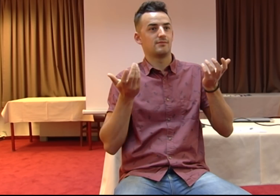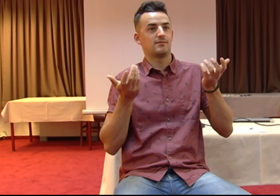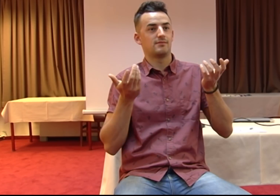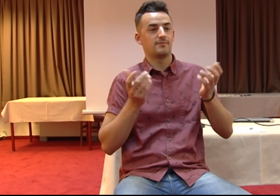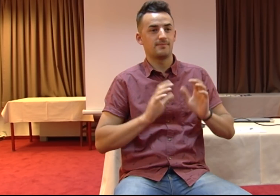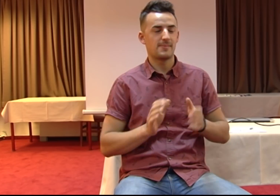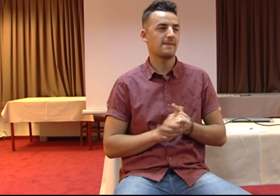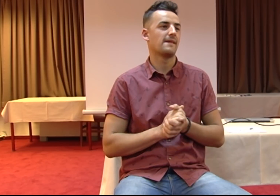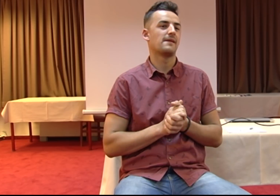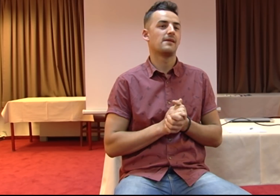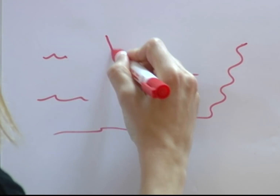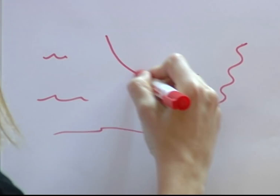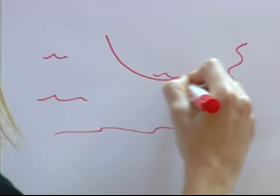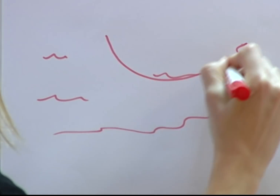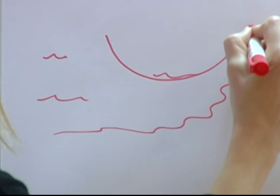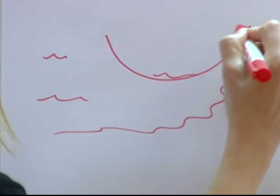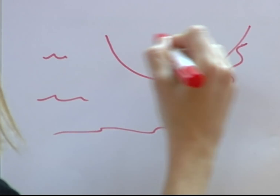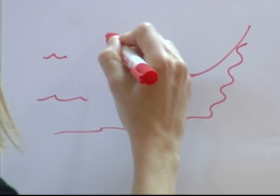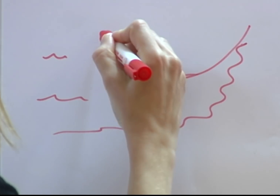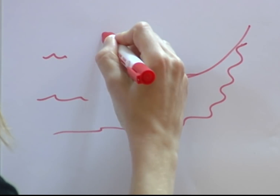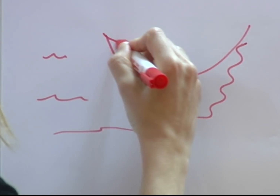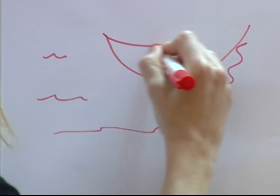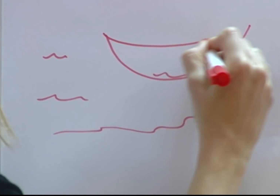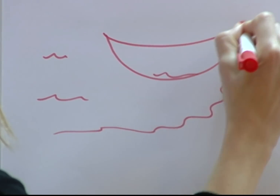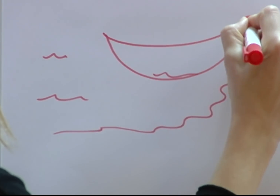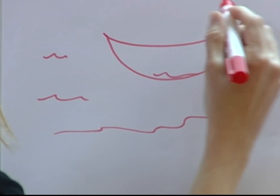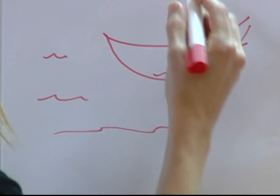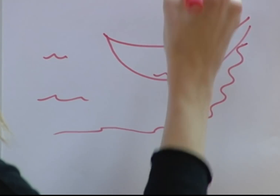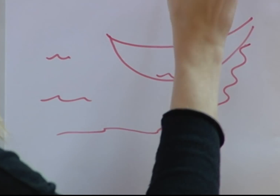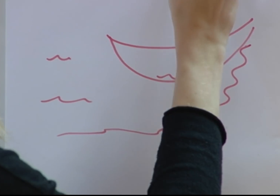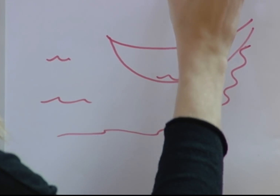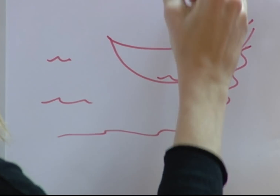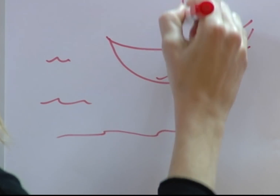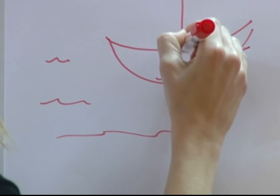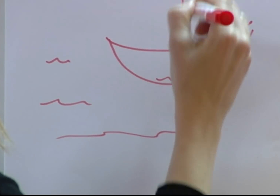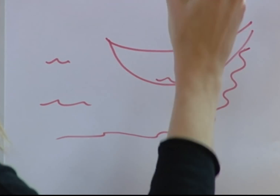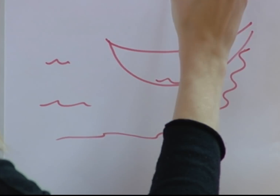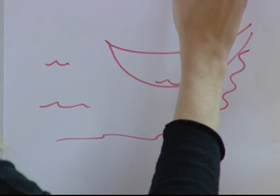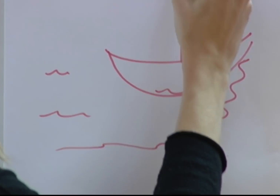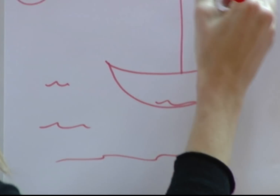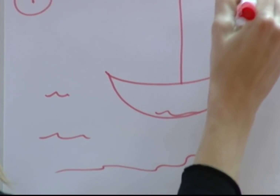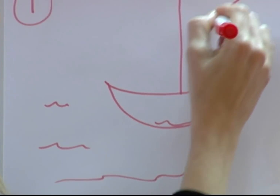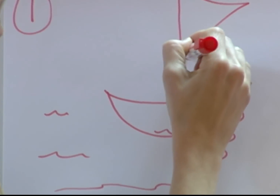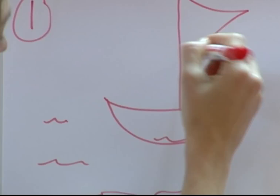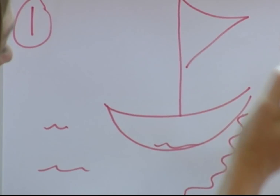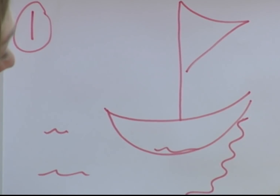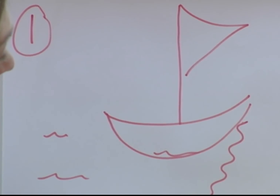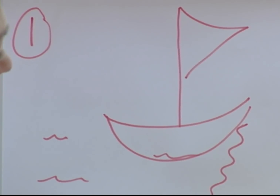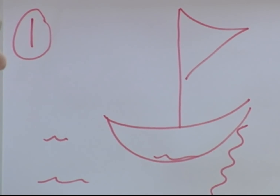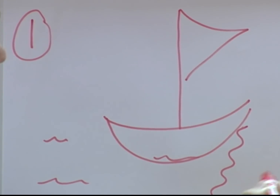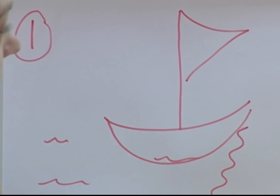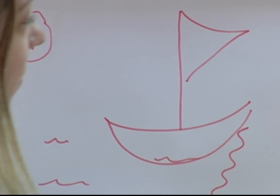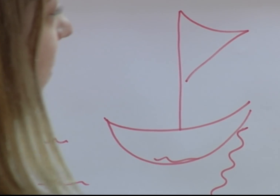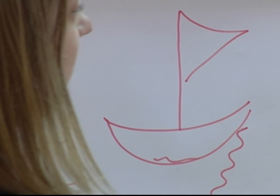различни места на Барселона. Плюс хор кои го сочинуваат глуви лица и пееа песни на знаковен јазик, го